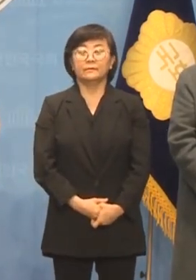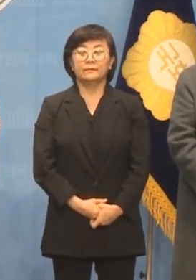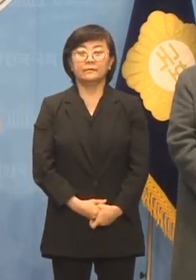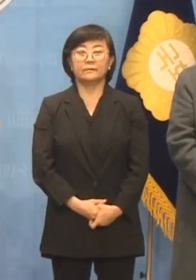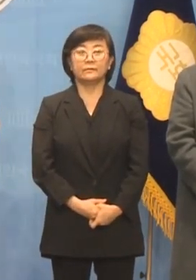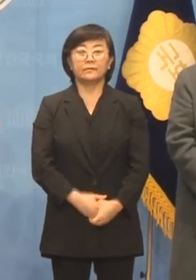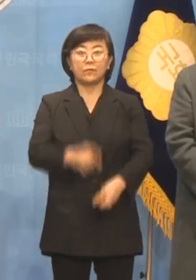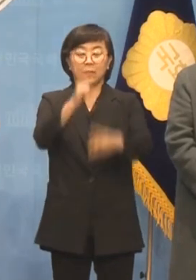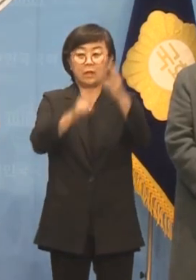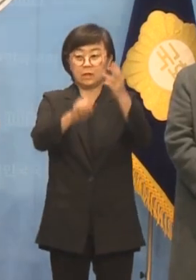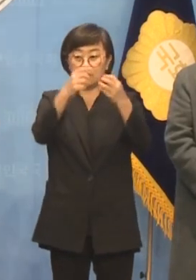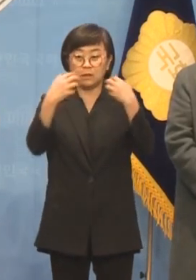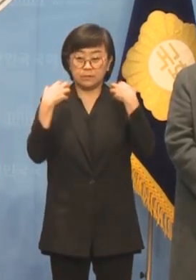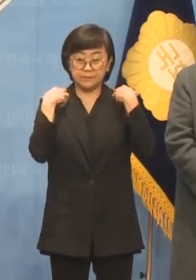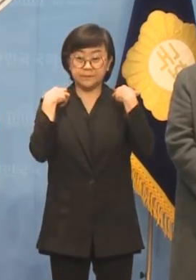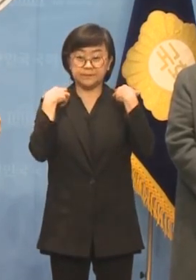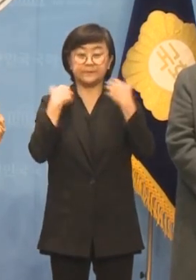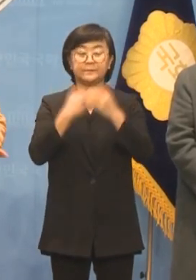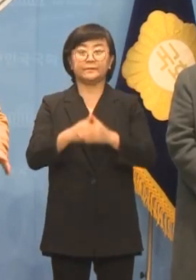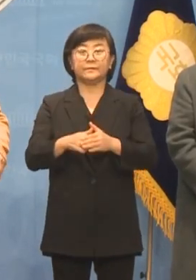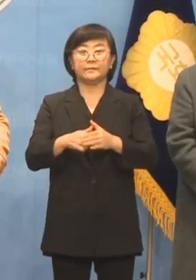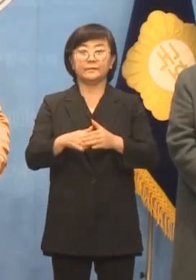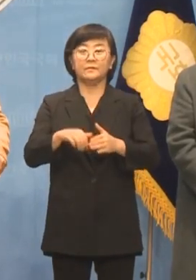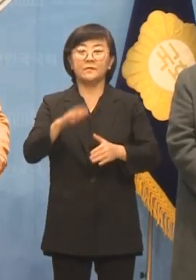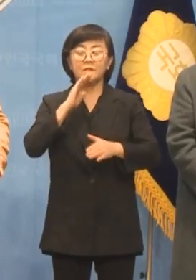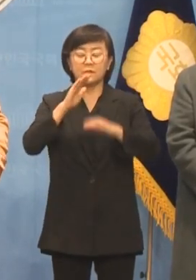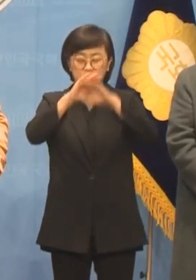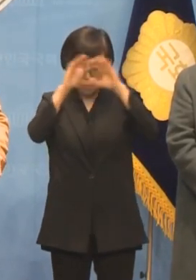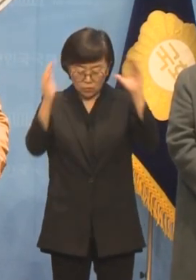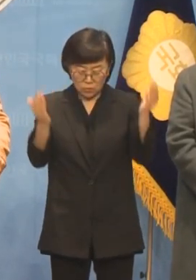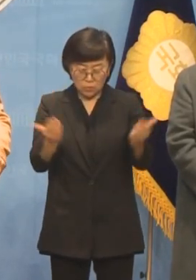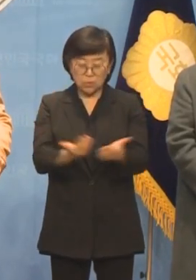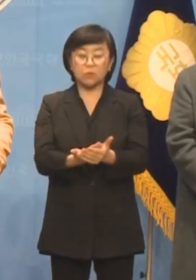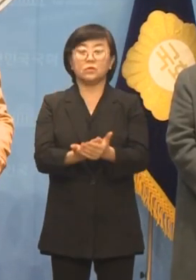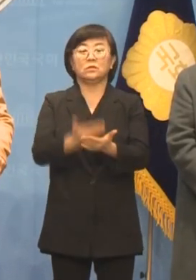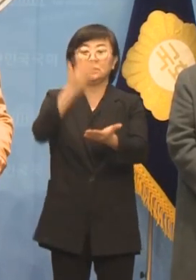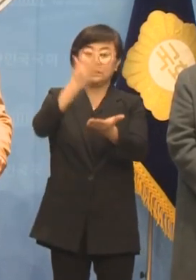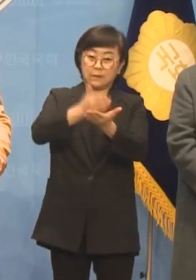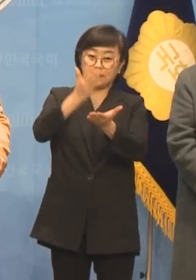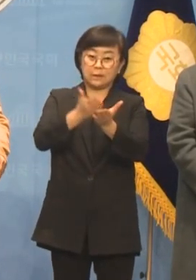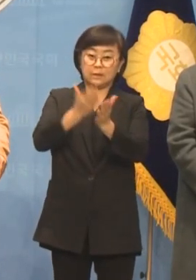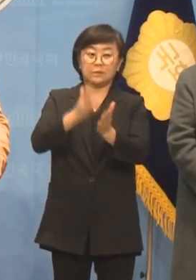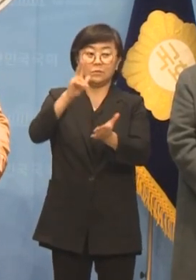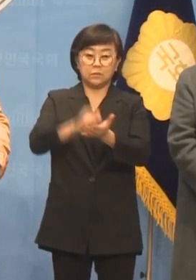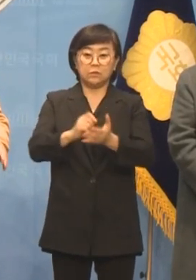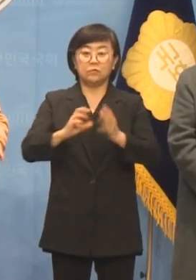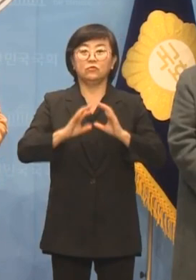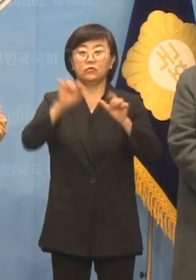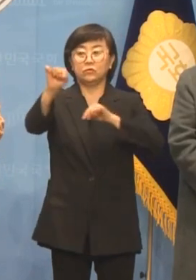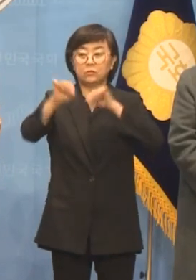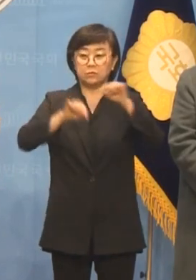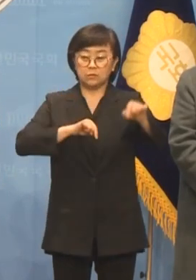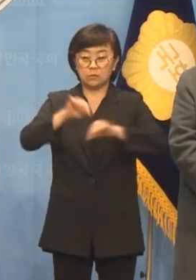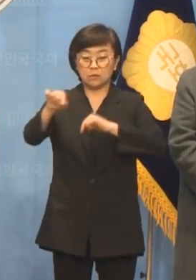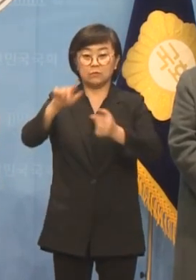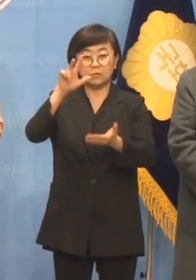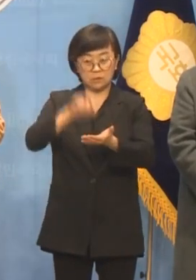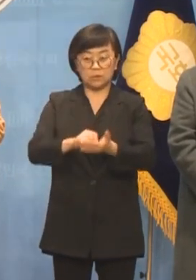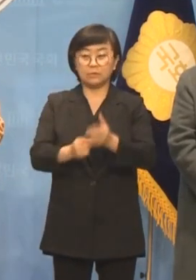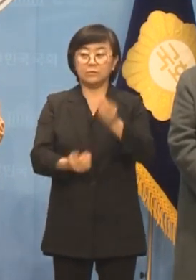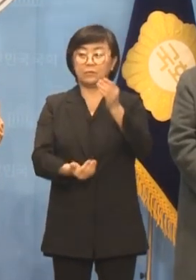워낙 윤석열 정부가 총체적 난국이고 국정이 워낙 부실하다